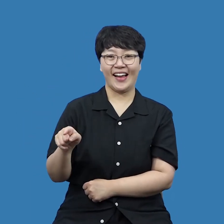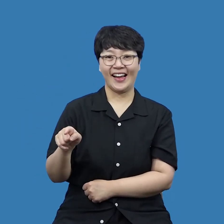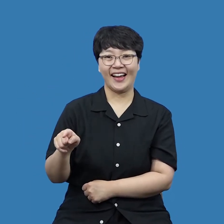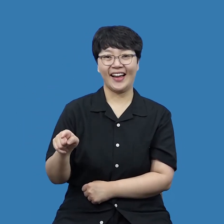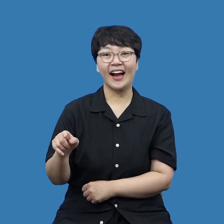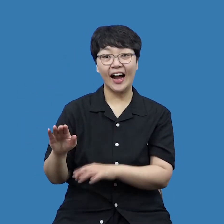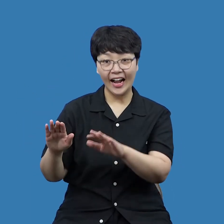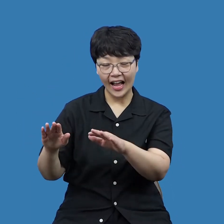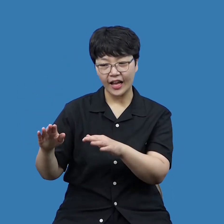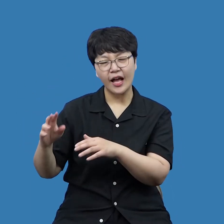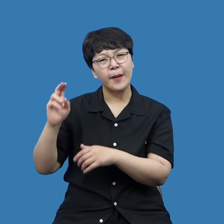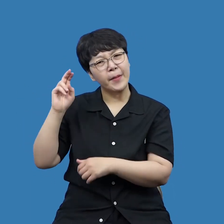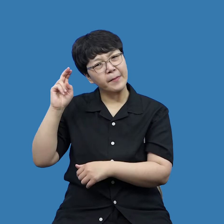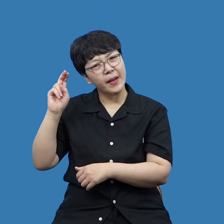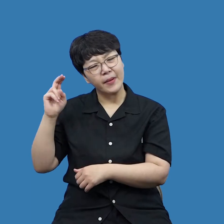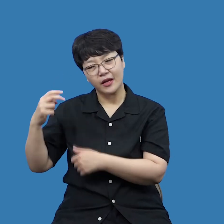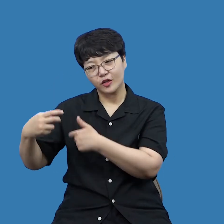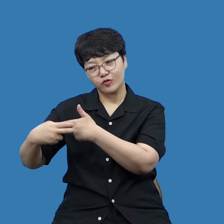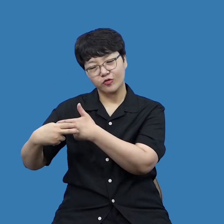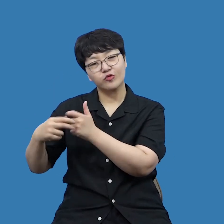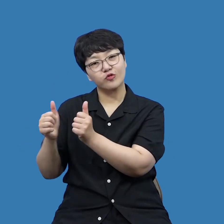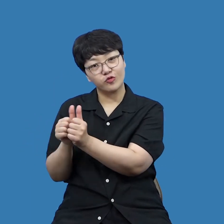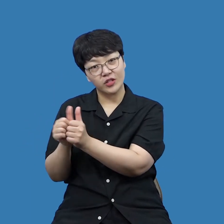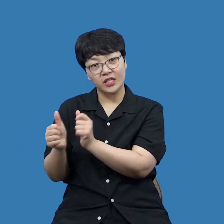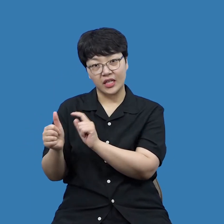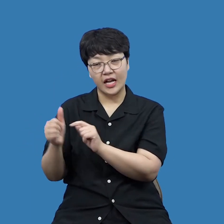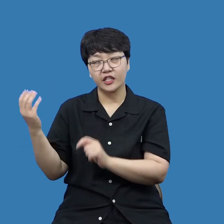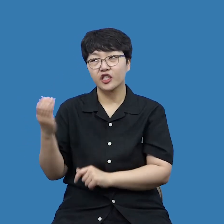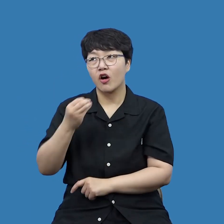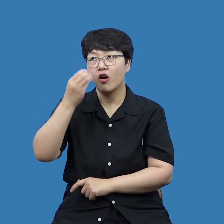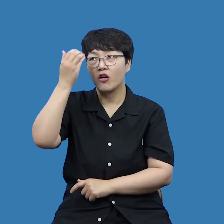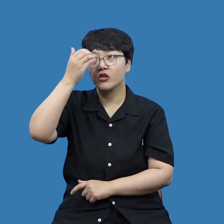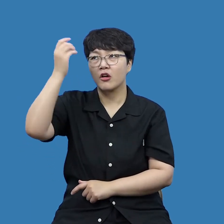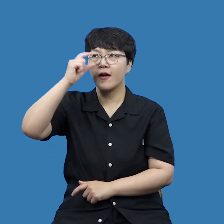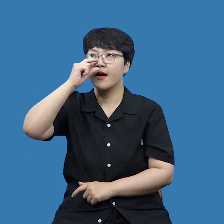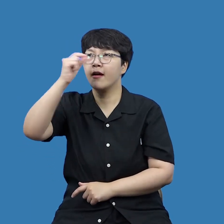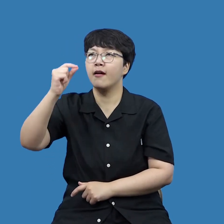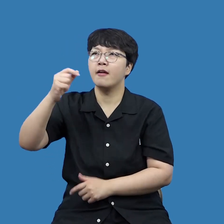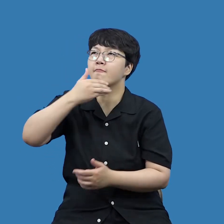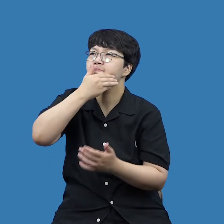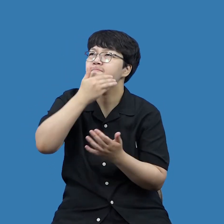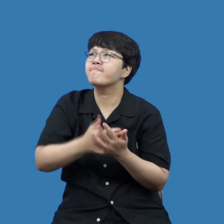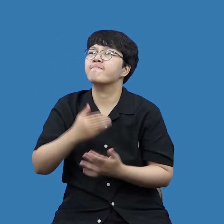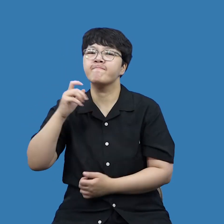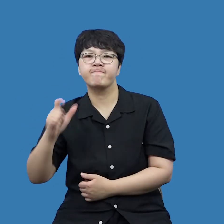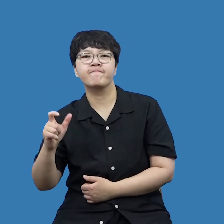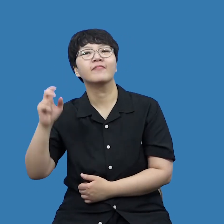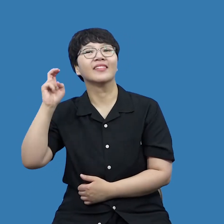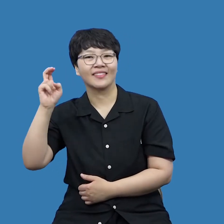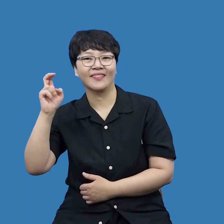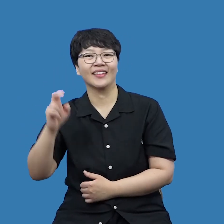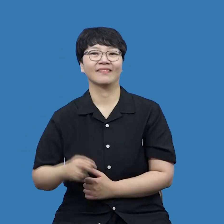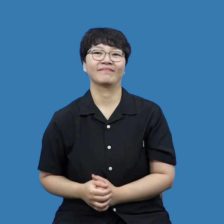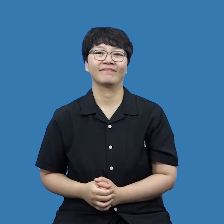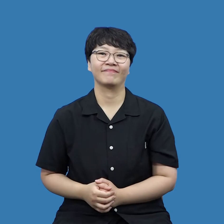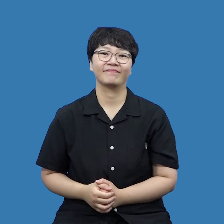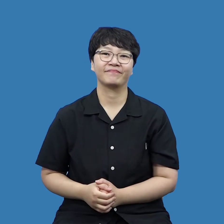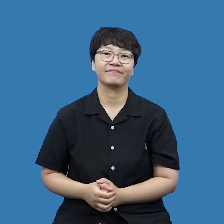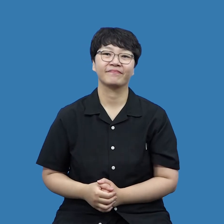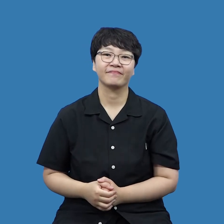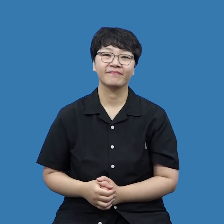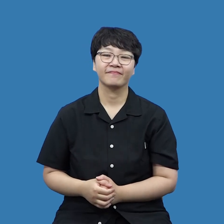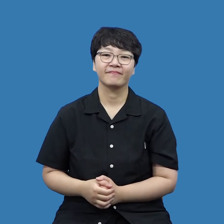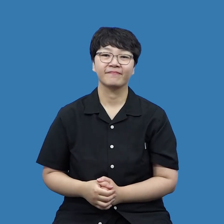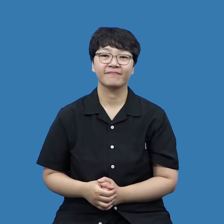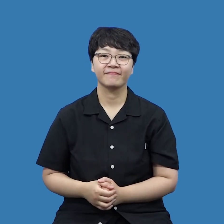그러니까 누가는 특별히 성령의 역사에 민감했던 사람이 아니었나 싶어요. 진지한 그리스도인들과 그렇지